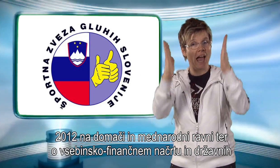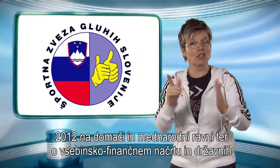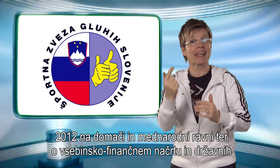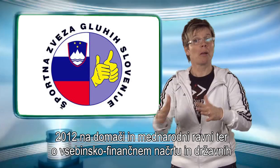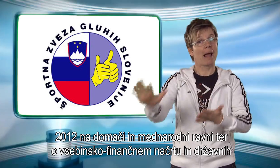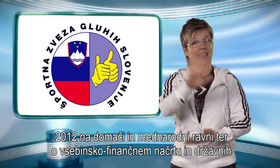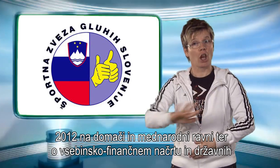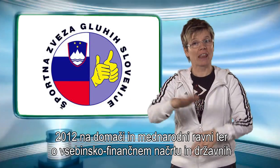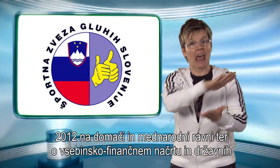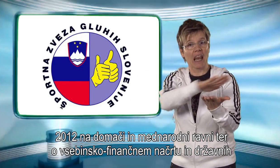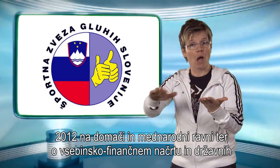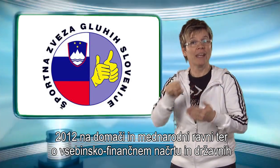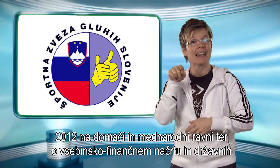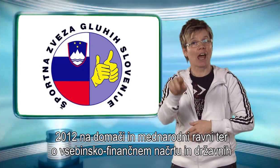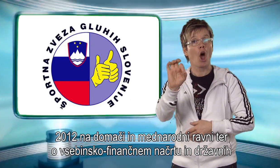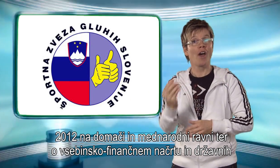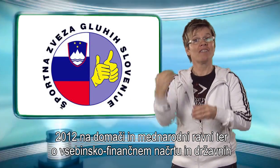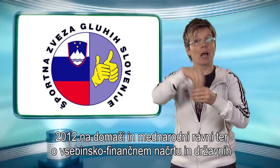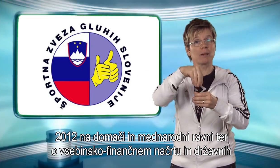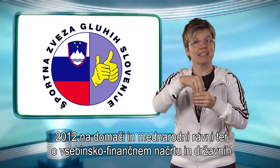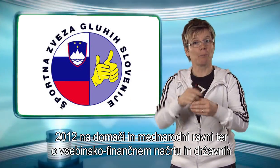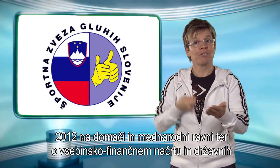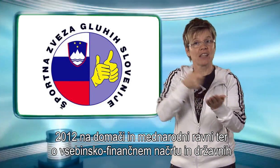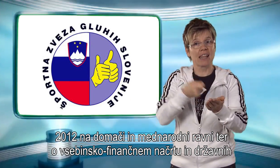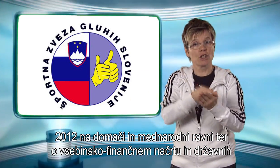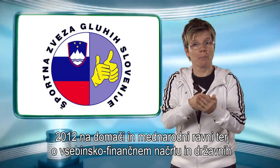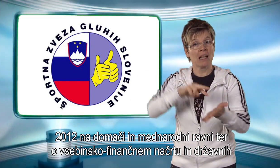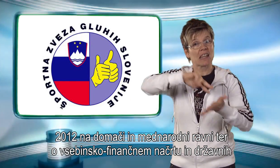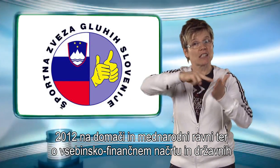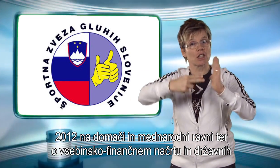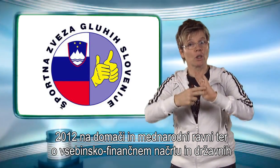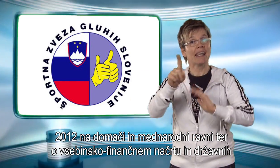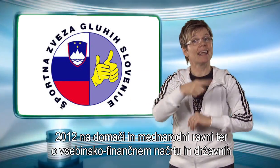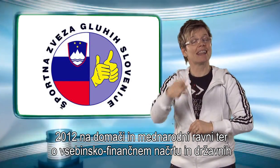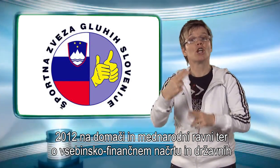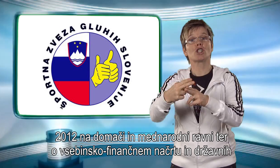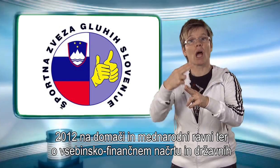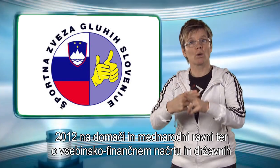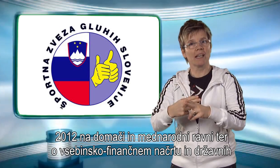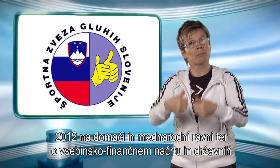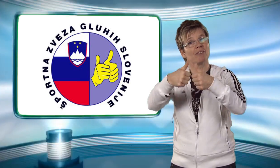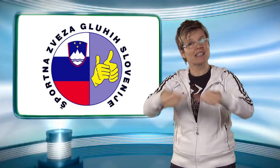ravni ter o vsebinsko-finančnem načrtu in državnih prvenstvih v letu